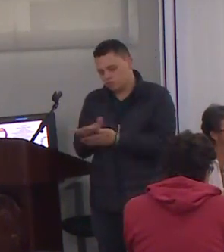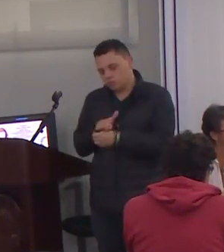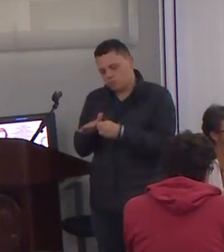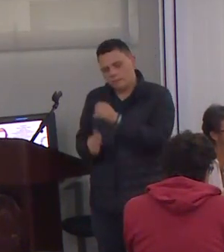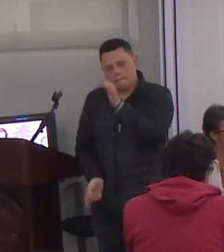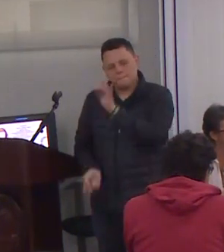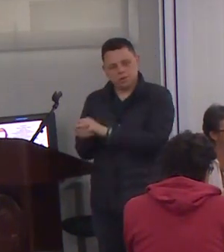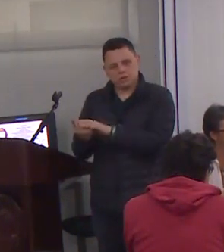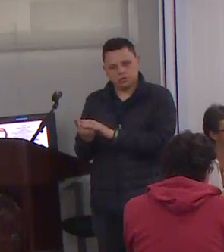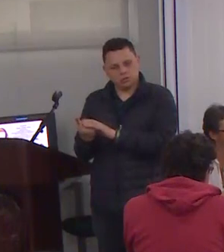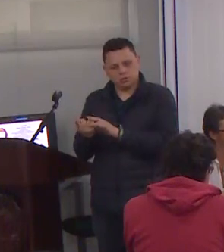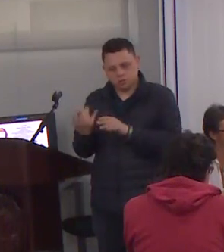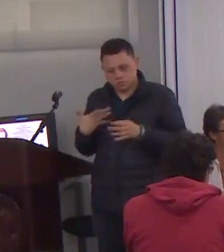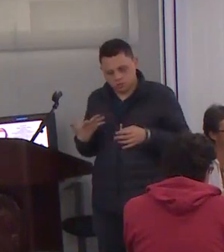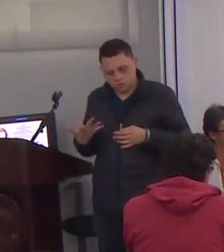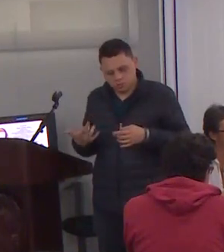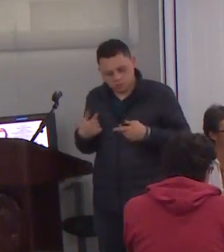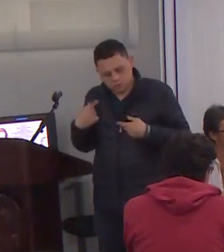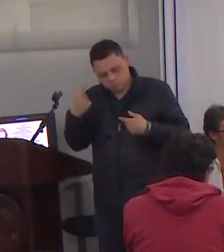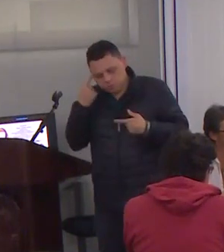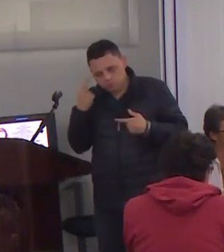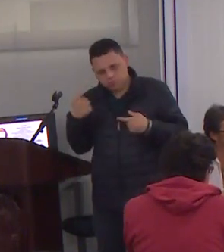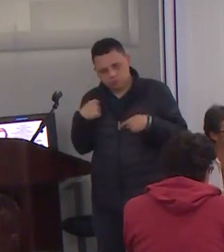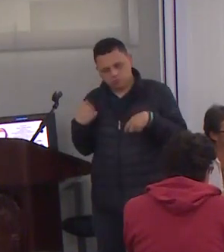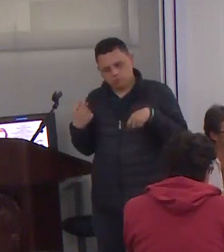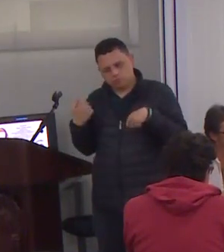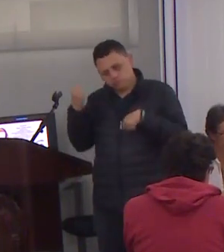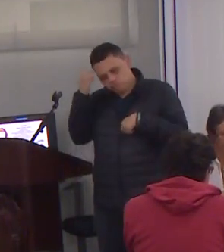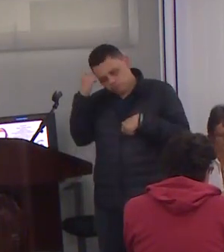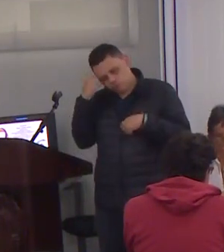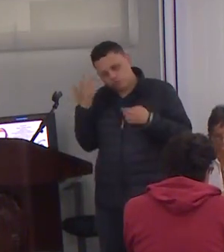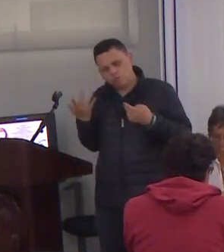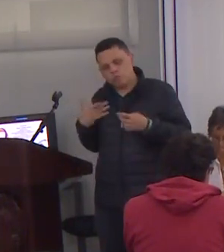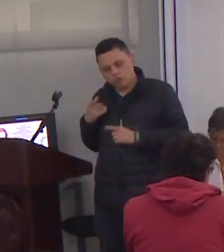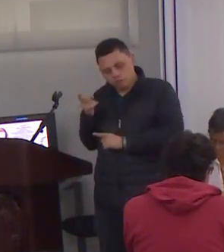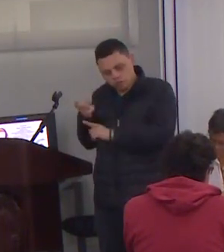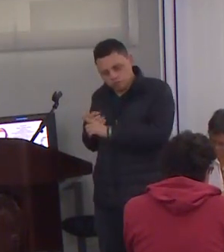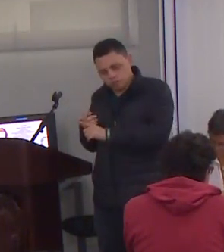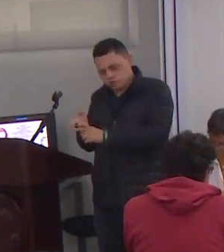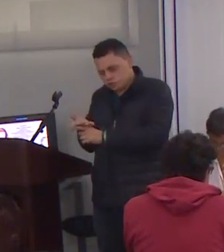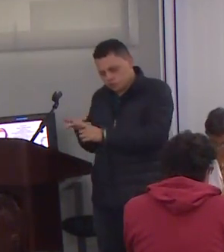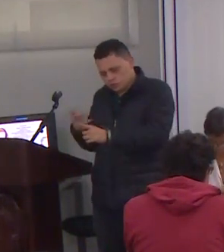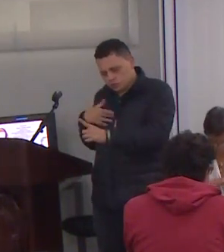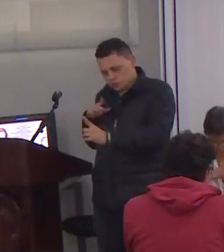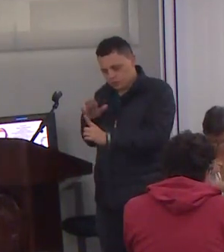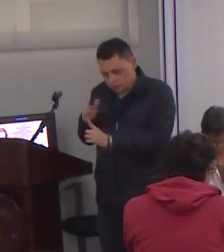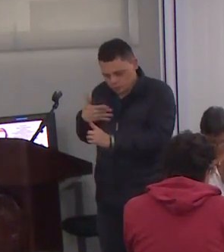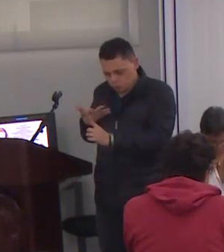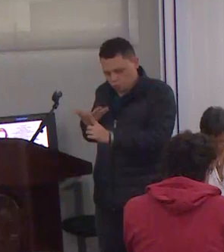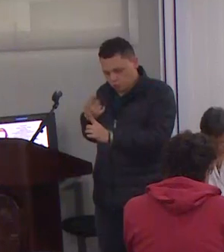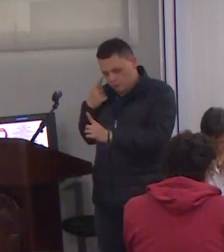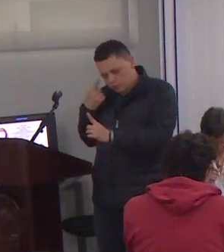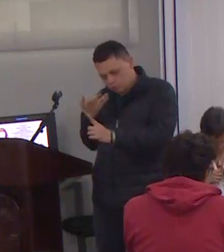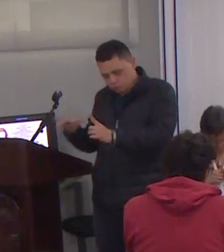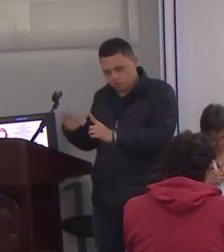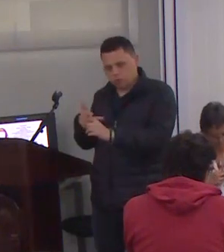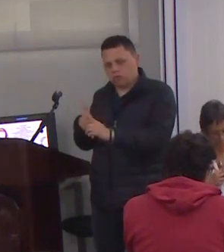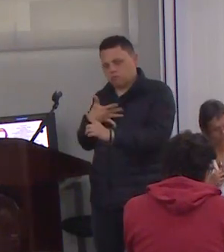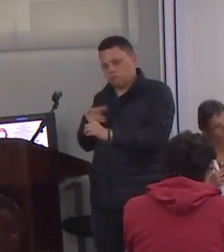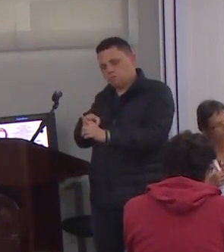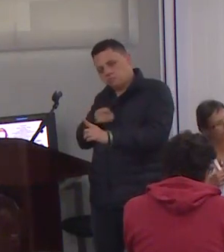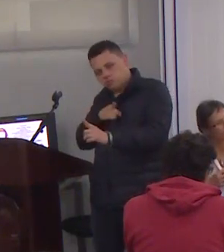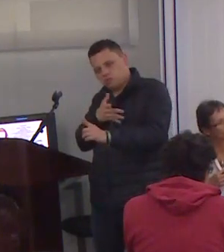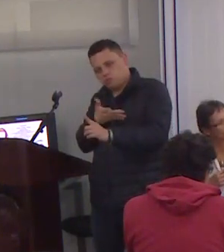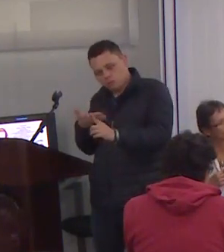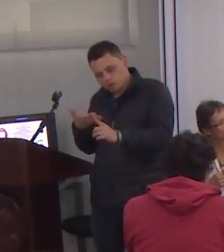emociones que me genera que pienso yo como docente del estudiante que tengo al frente y en ese sentido empezar